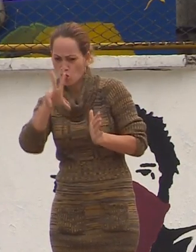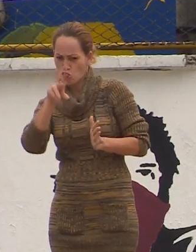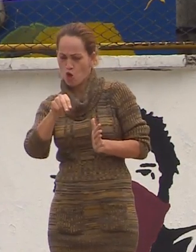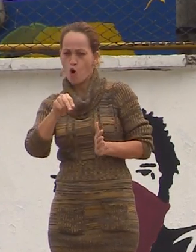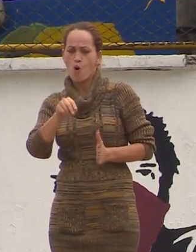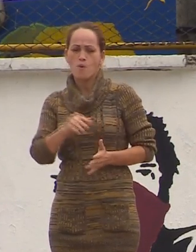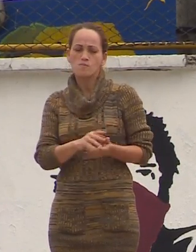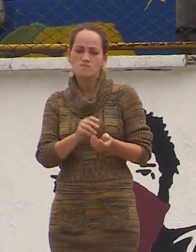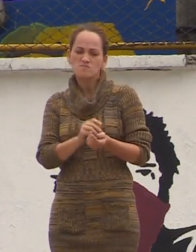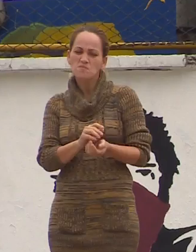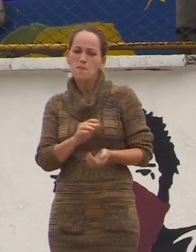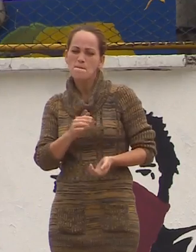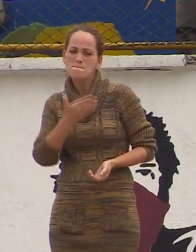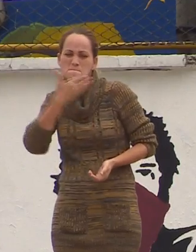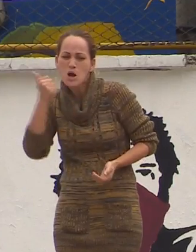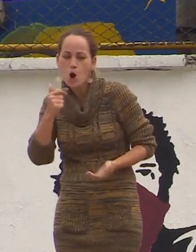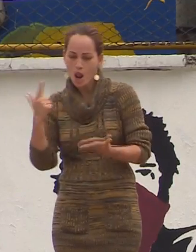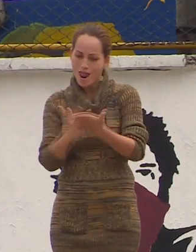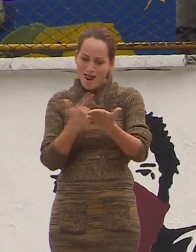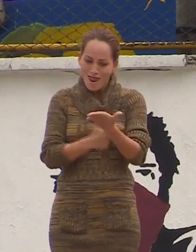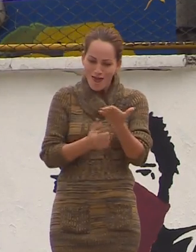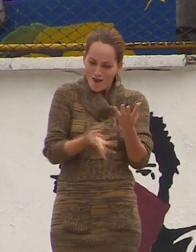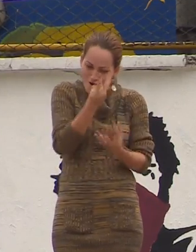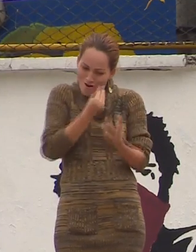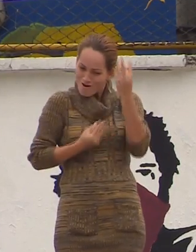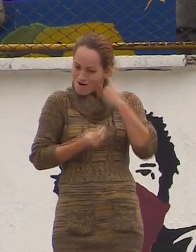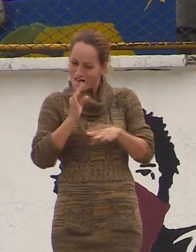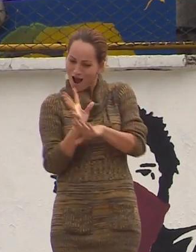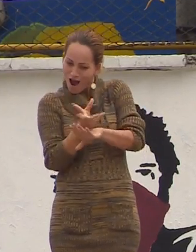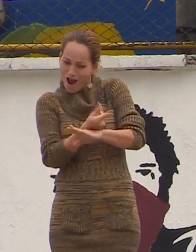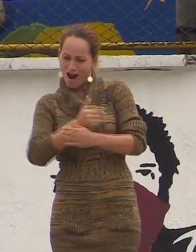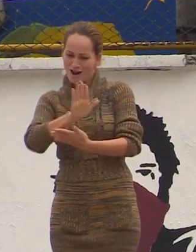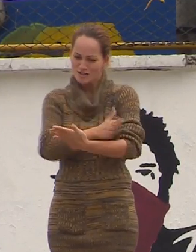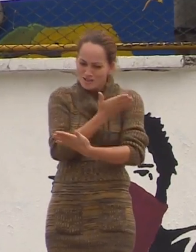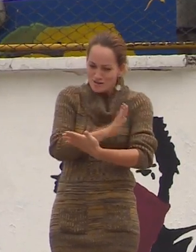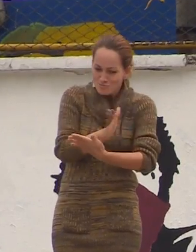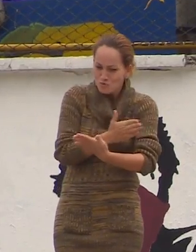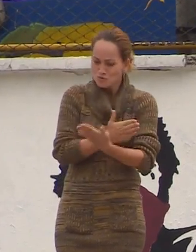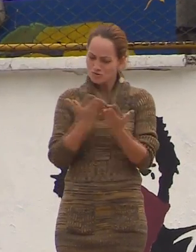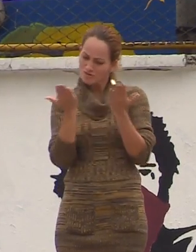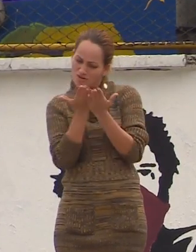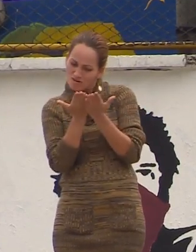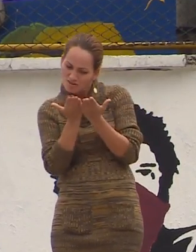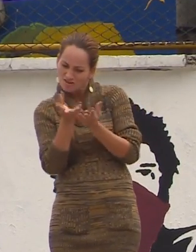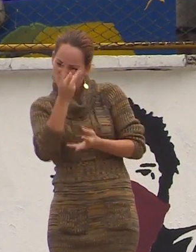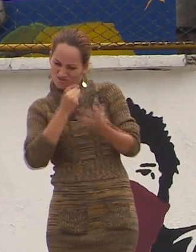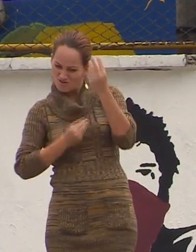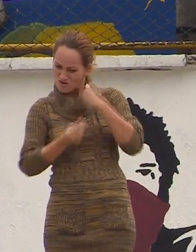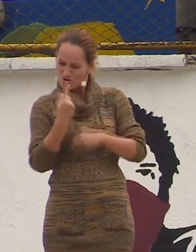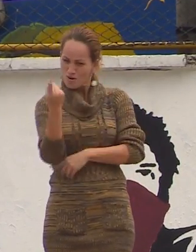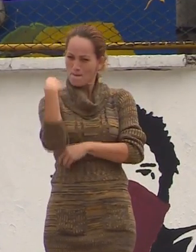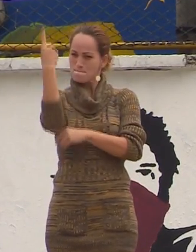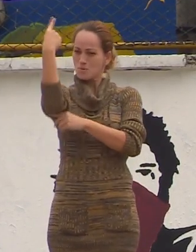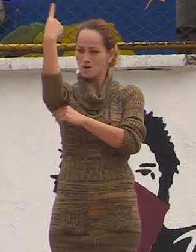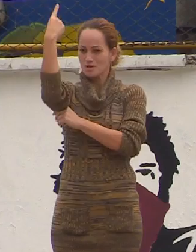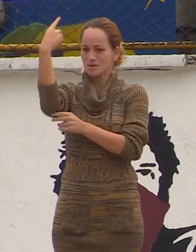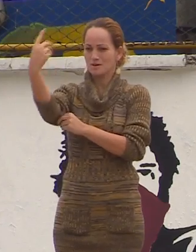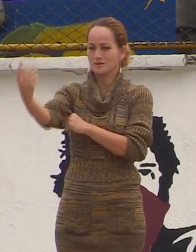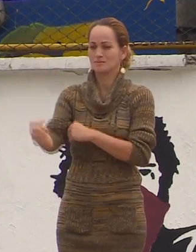saber, con el arte, con la música, con el estudio, con la política.